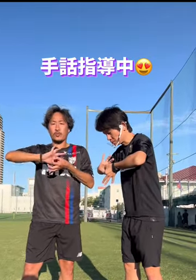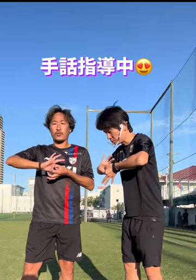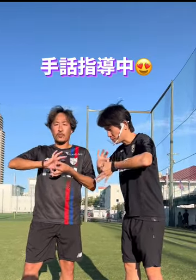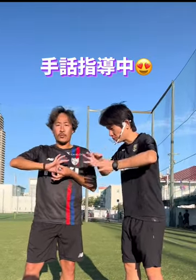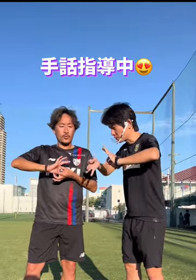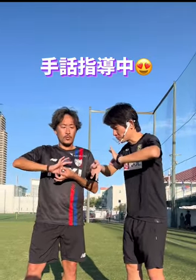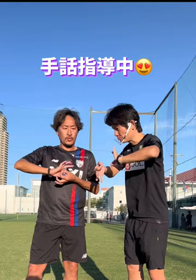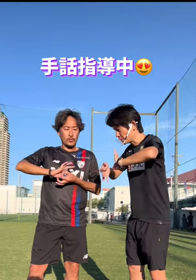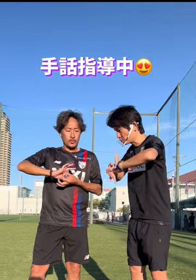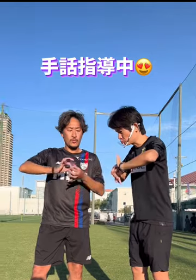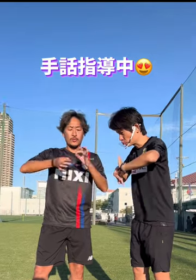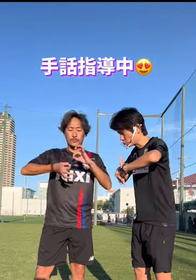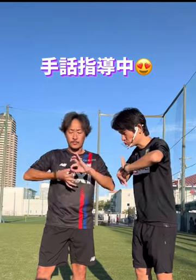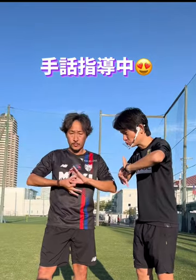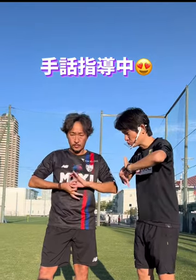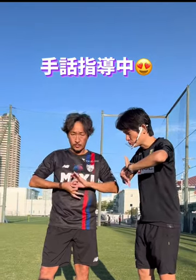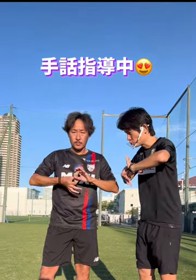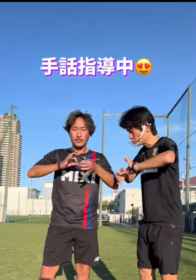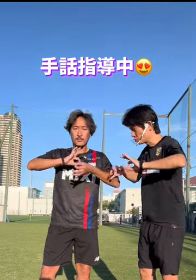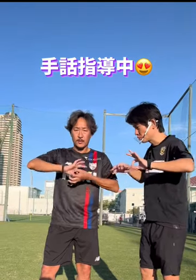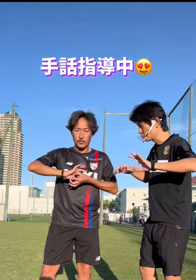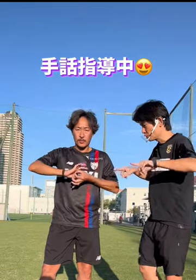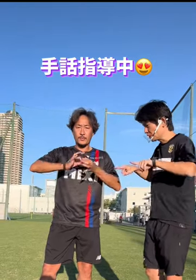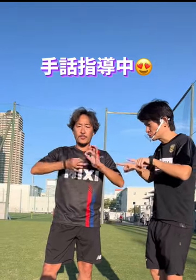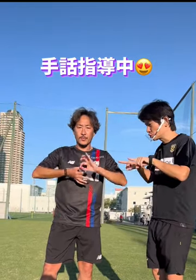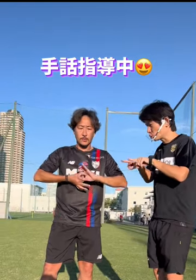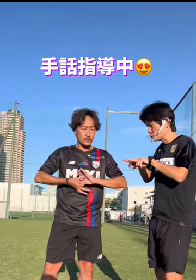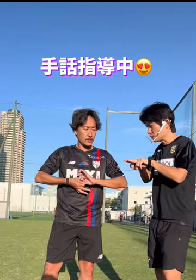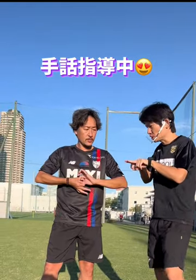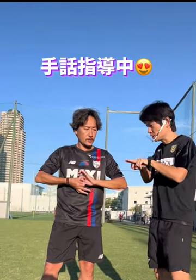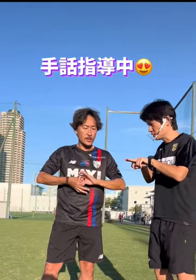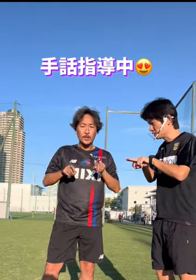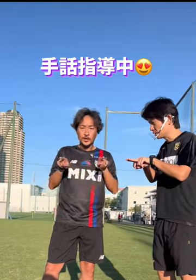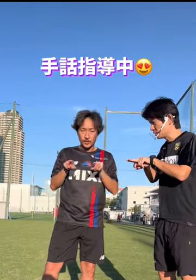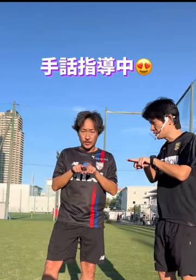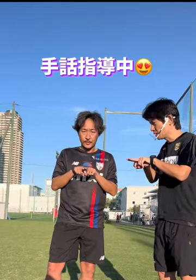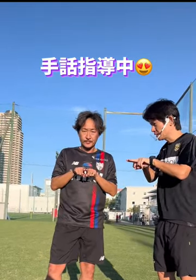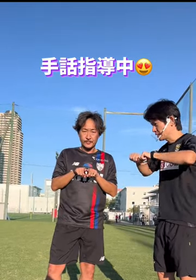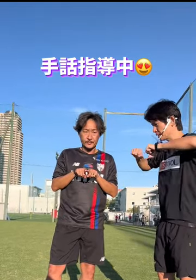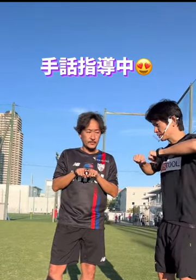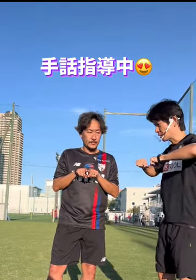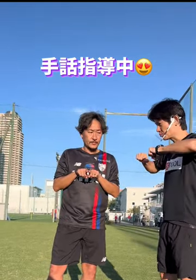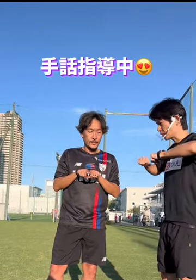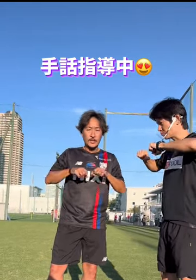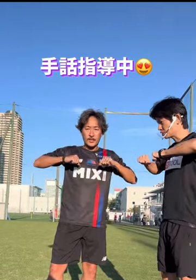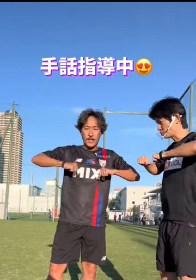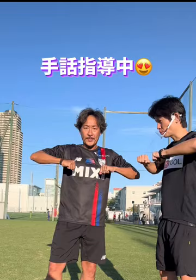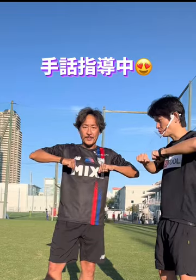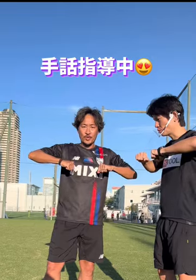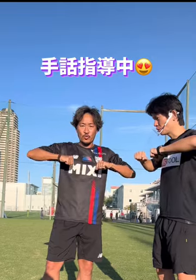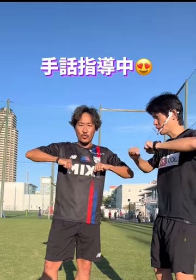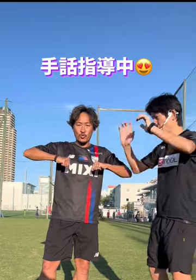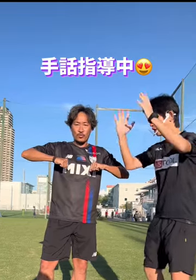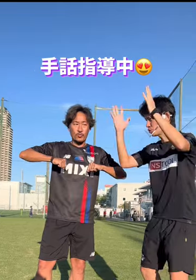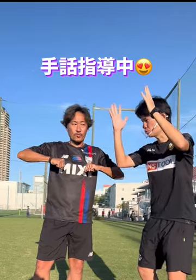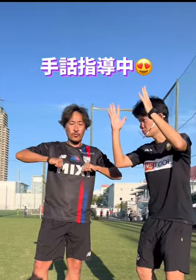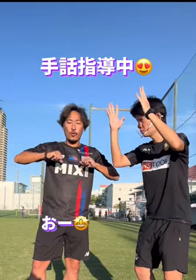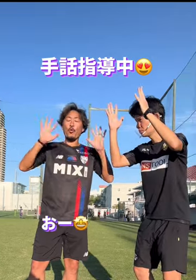デフリンピック、一緒に、頑張りましょう。拍手。 お お。